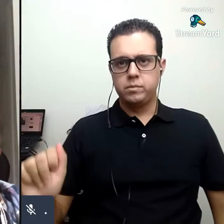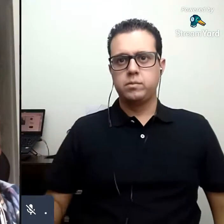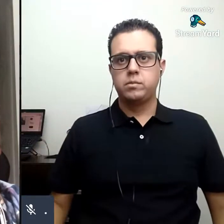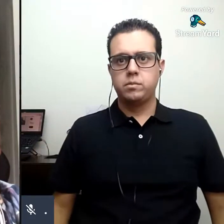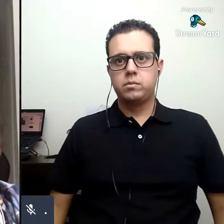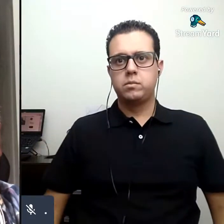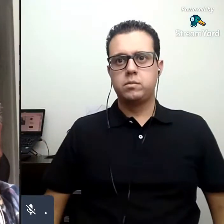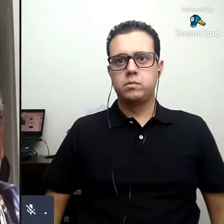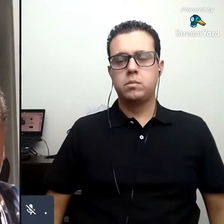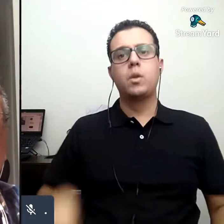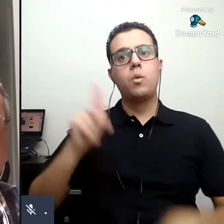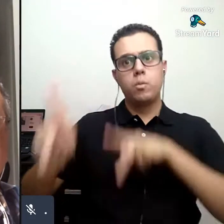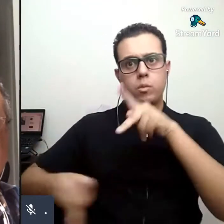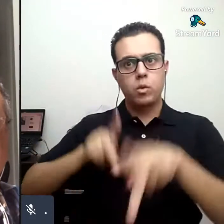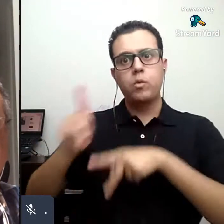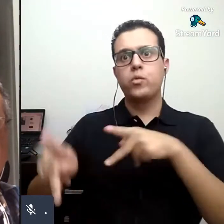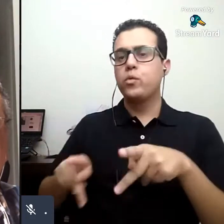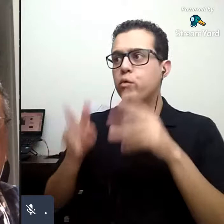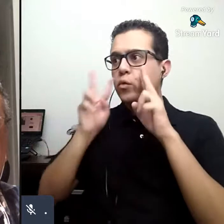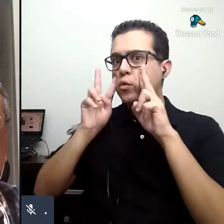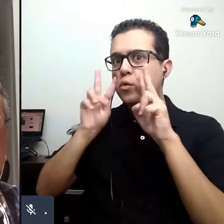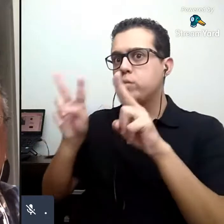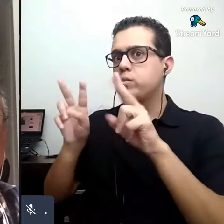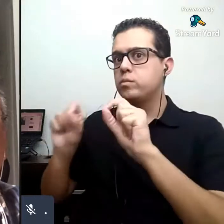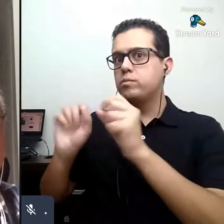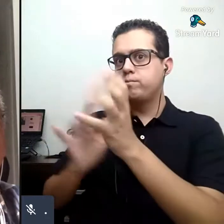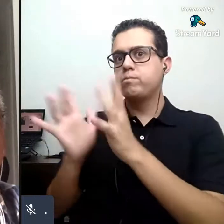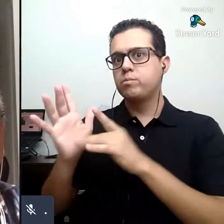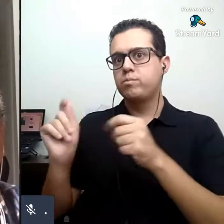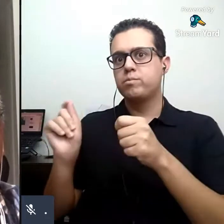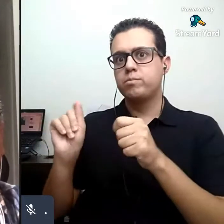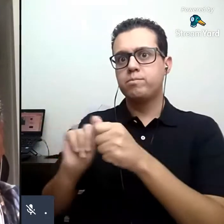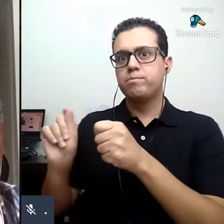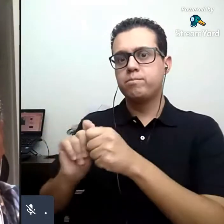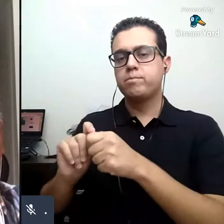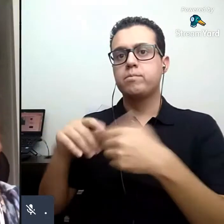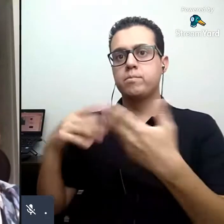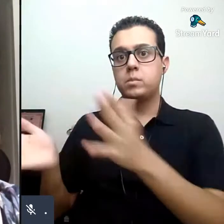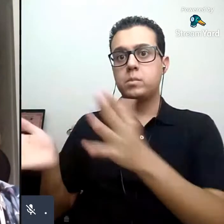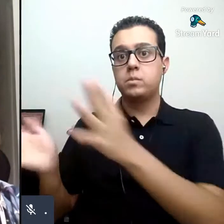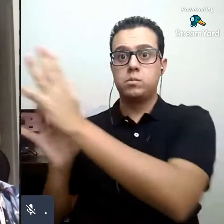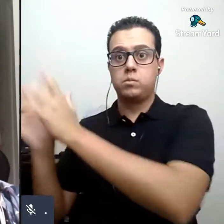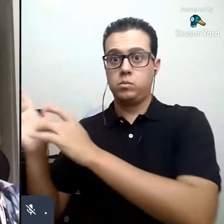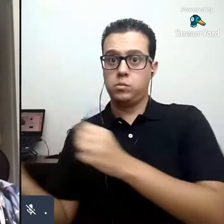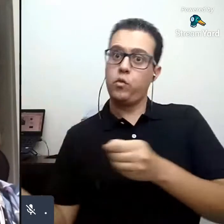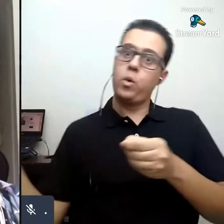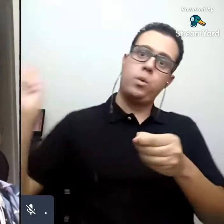Quando Jesus retorna à Galileia, o povo está